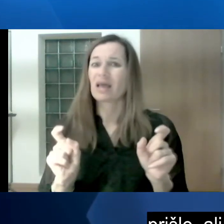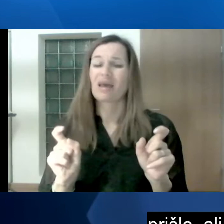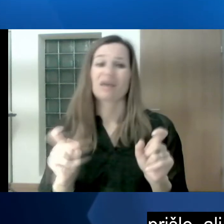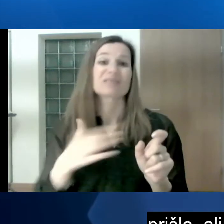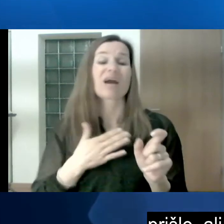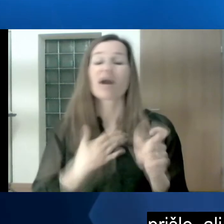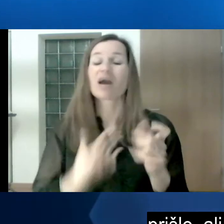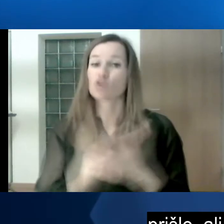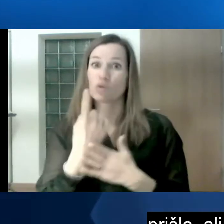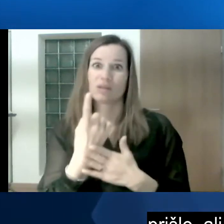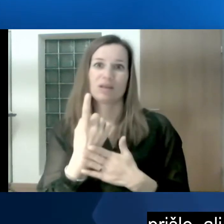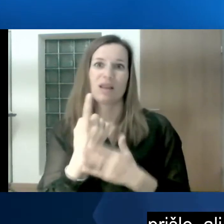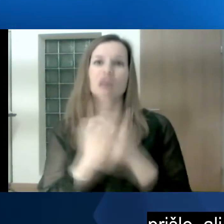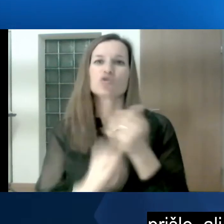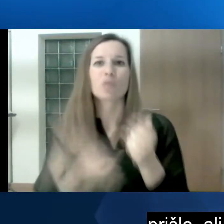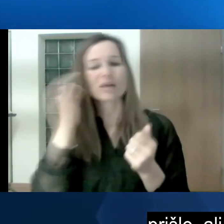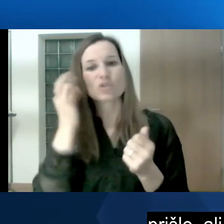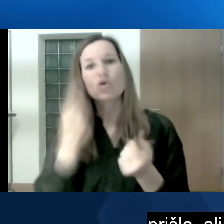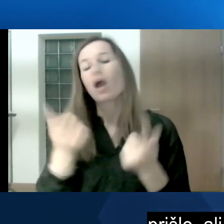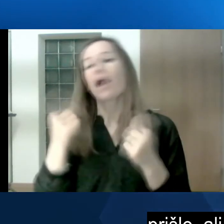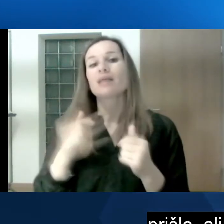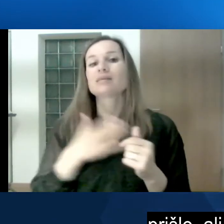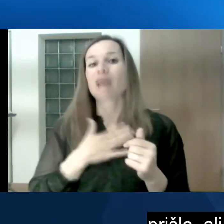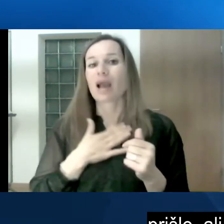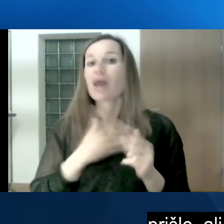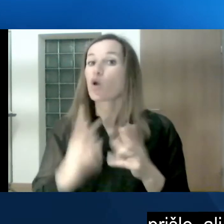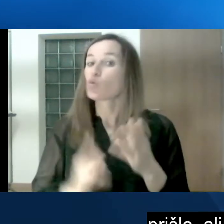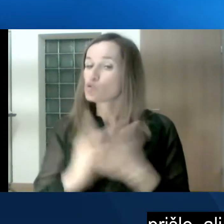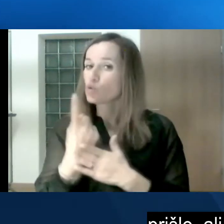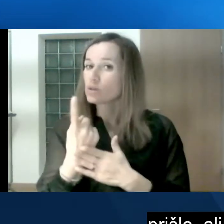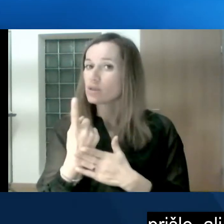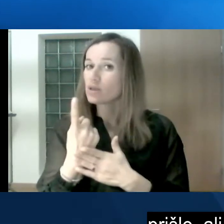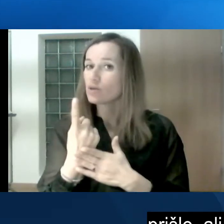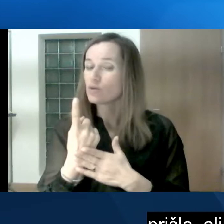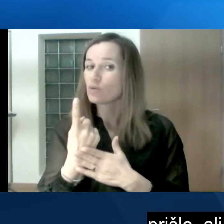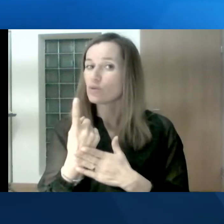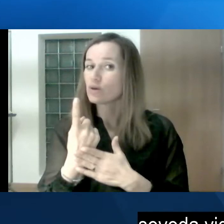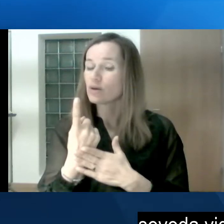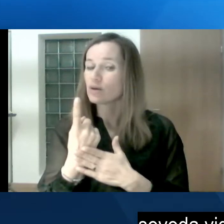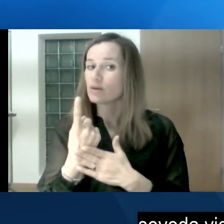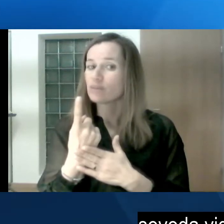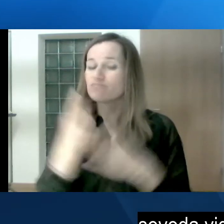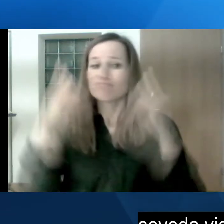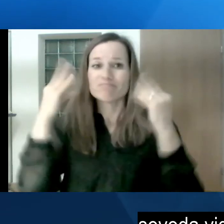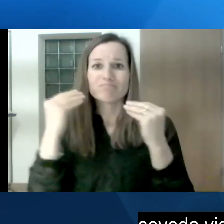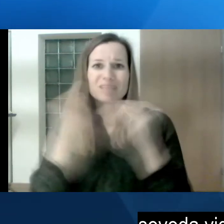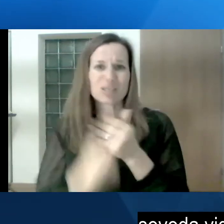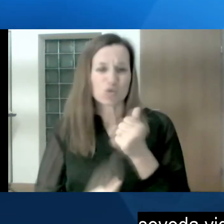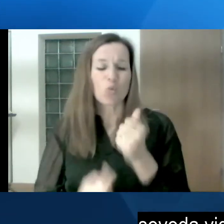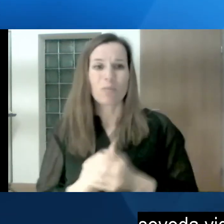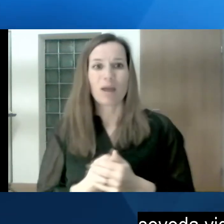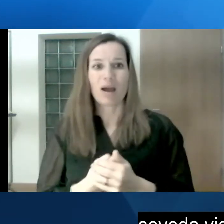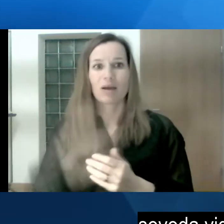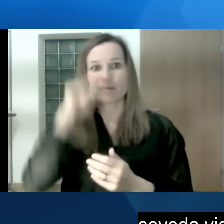ali zaradi česar bi lahko prišlo do izgube sluha. Pregled, seveda vidimo